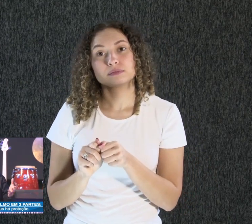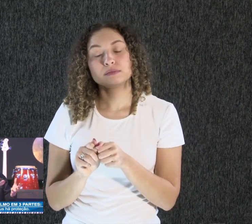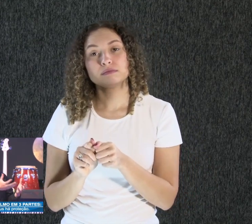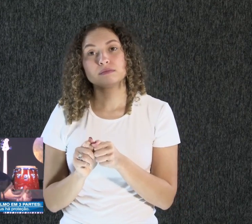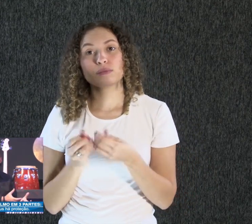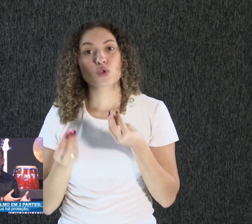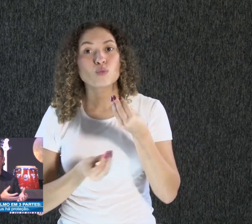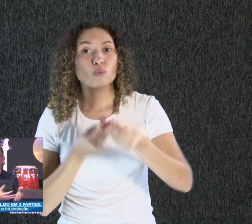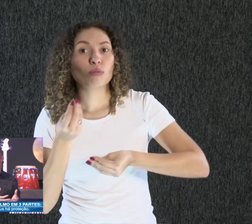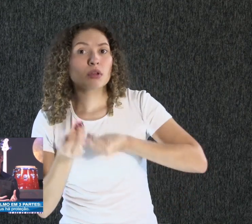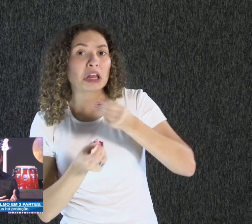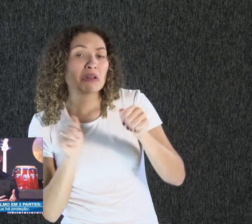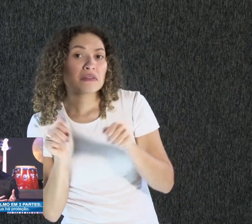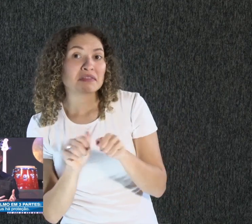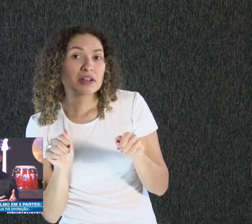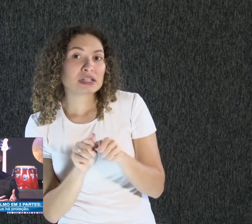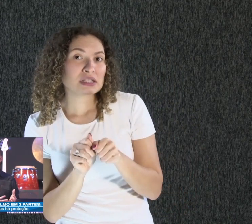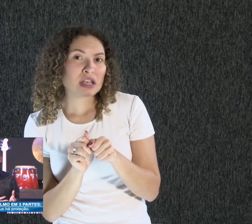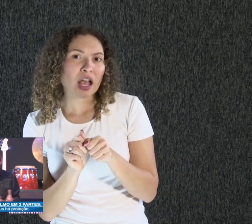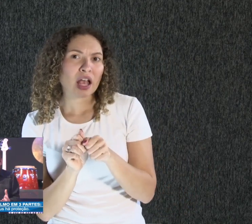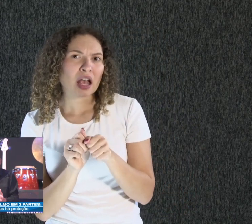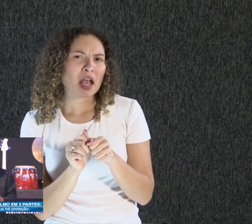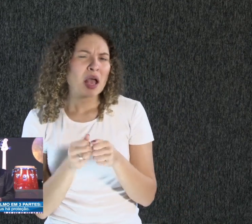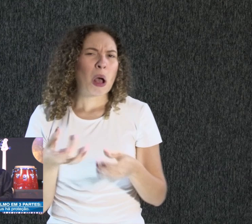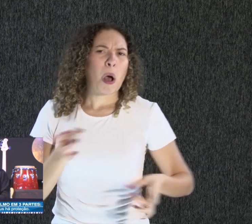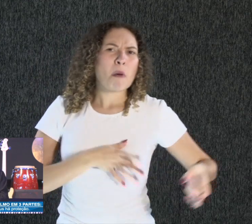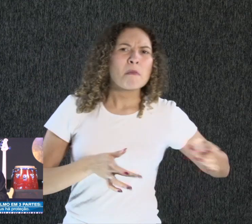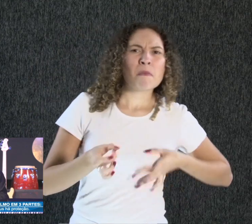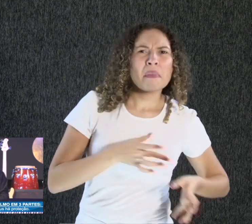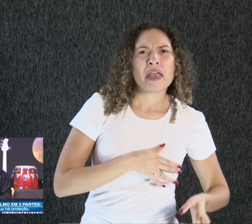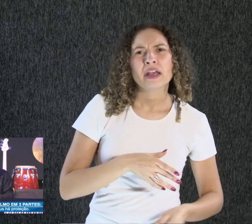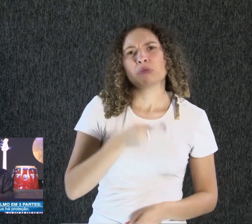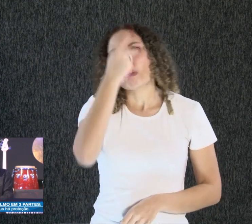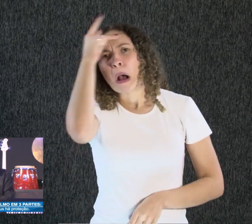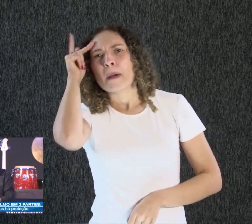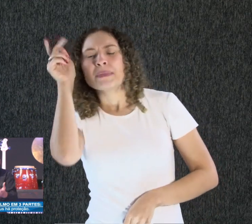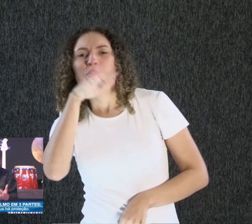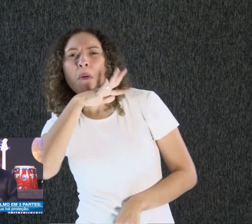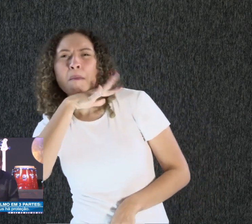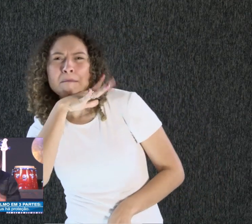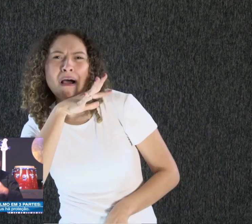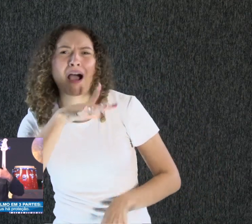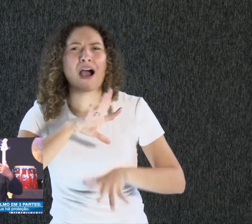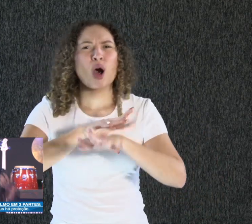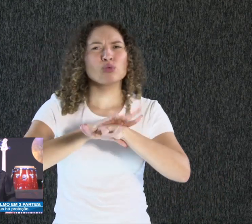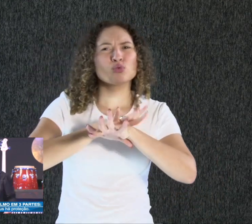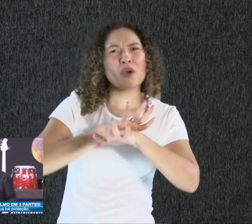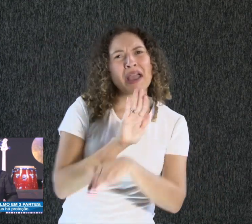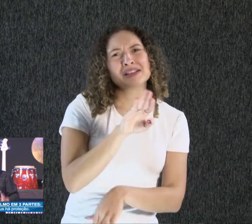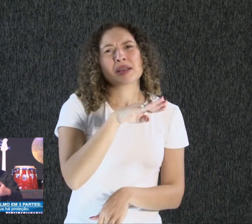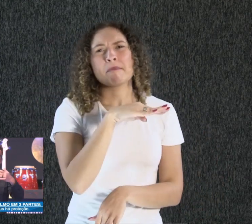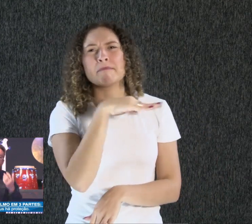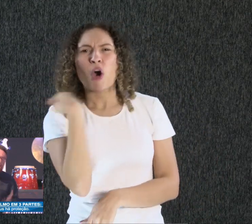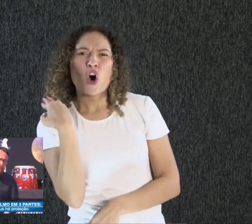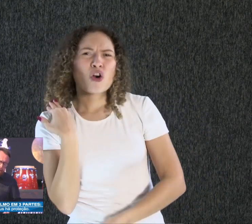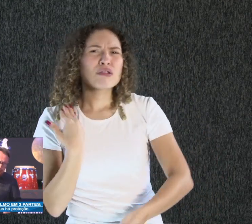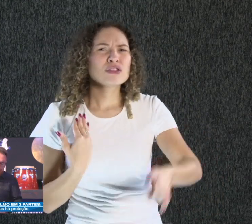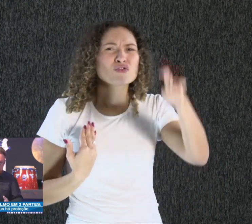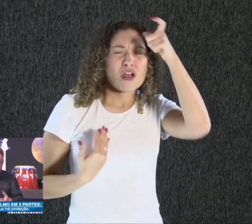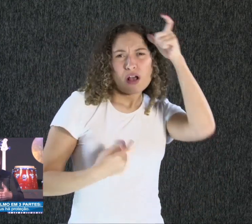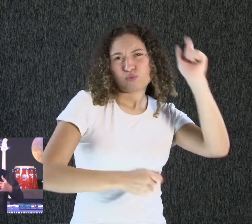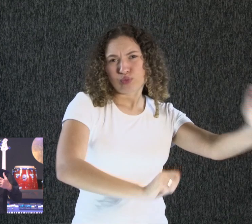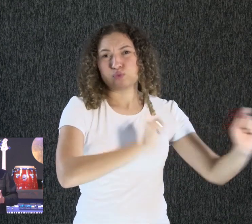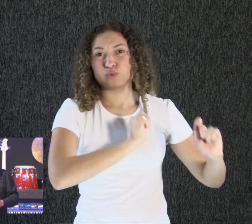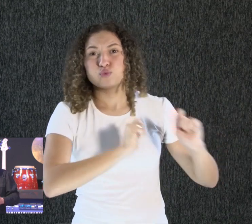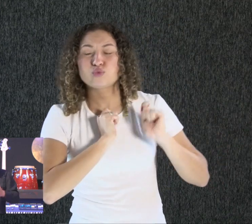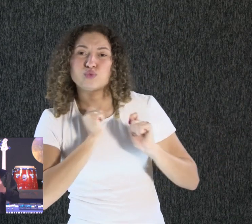mencionei na primeira parte da mensagem. O que é que a gente tem que fazer diante desses perigos, os medos, as pessoas más, as doenças,